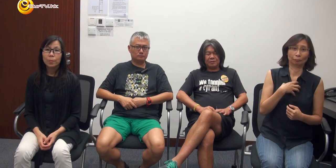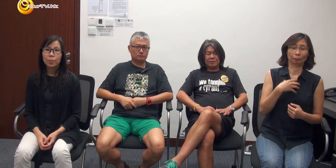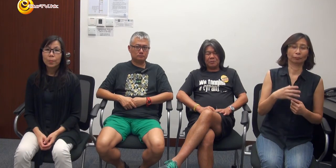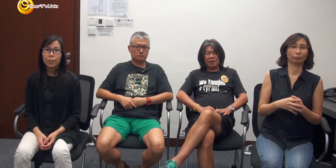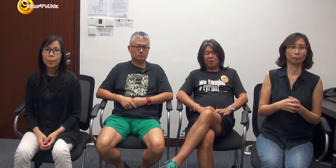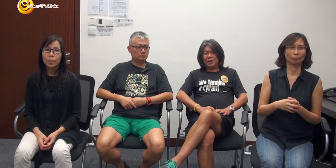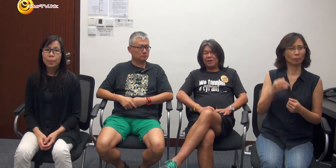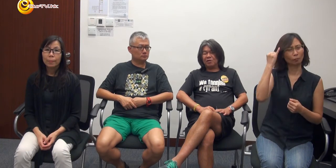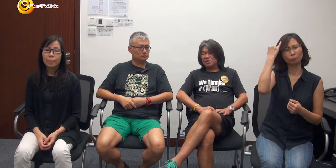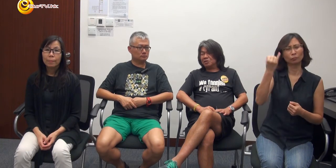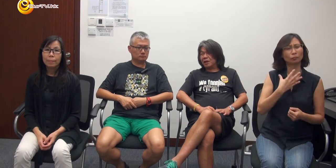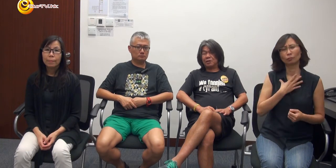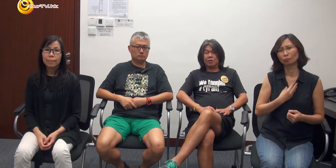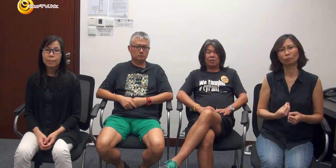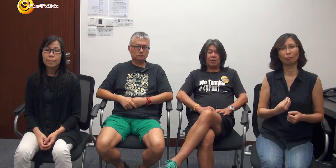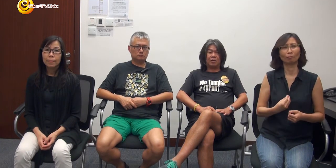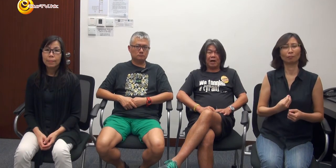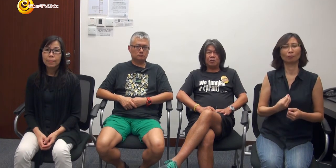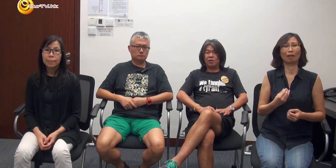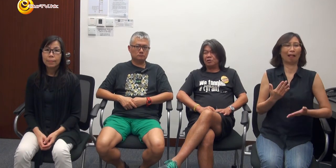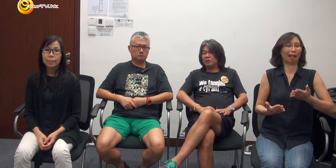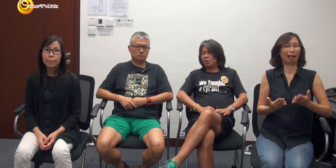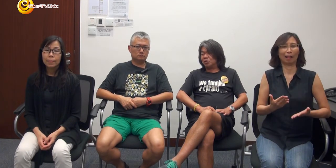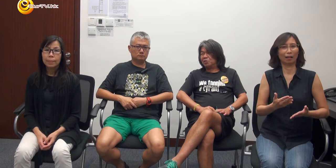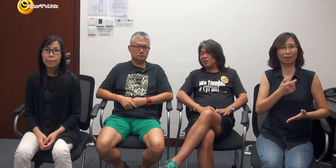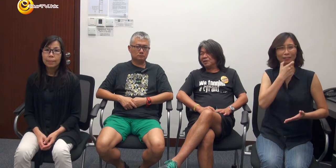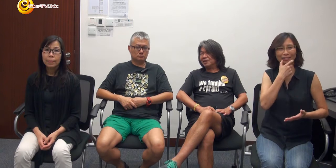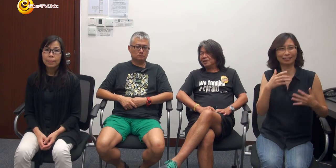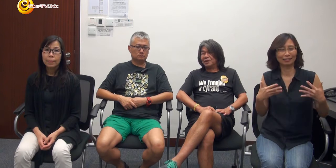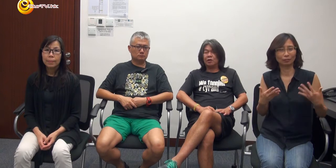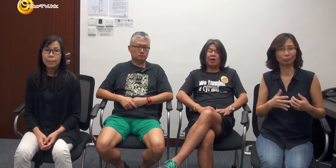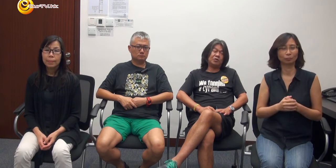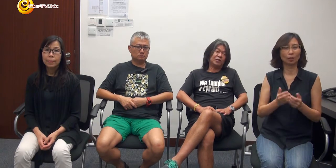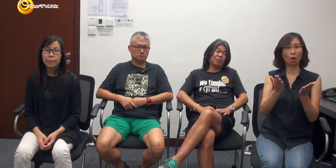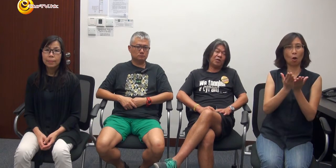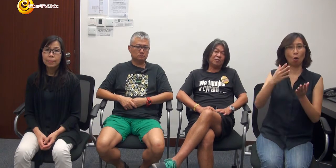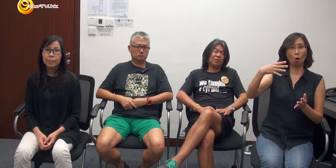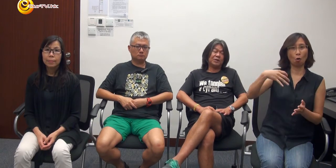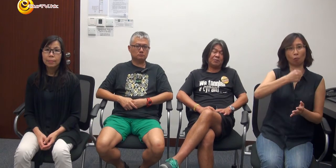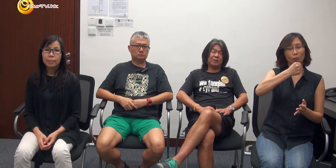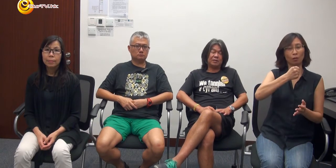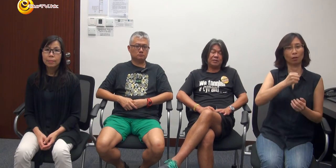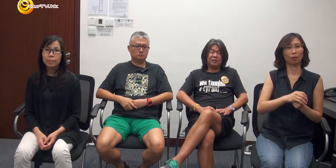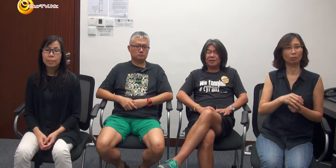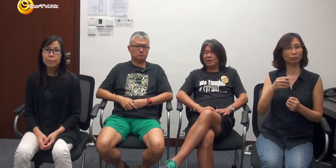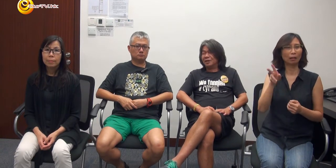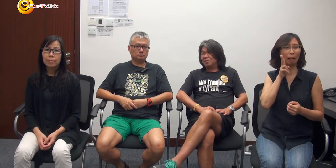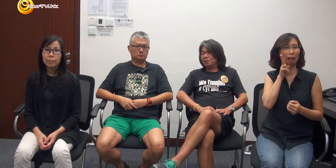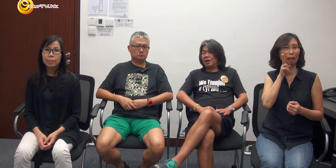都唔知係可悲定可笑嘅。嗱，嗰個校長好似傻咗咁嘅。嗱，當然個校長就冇講，冇乜特別表態。咁